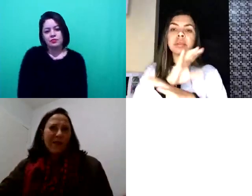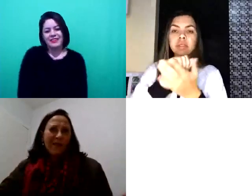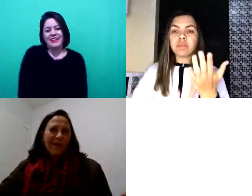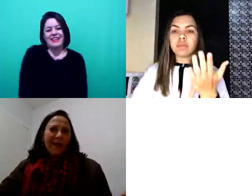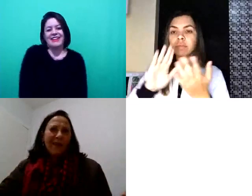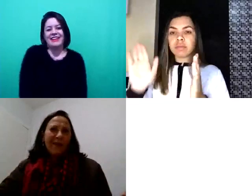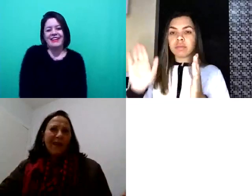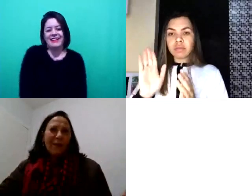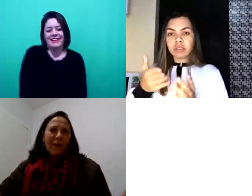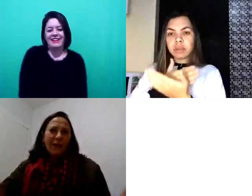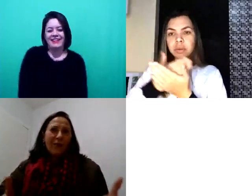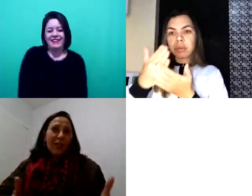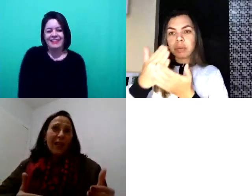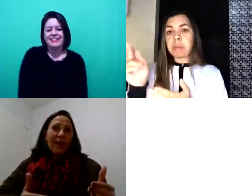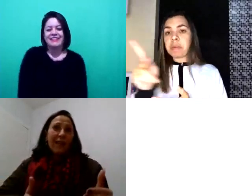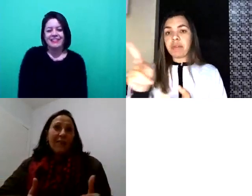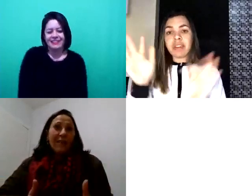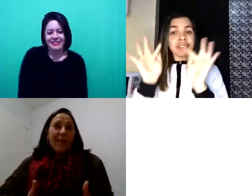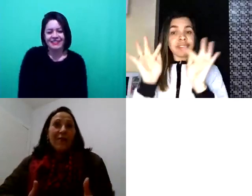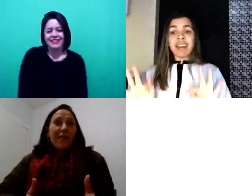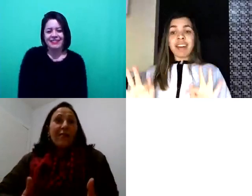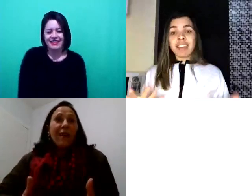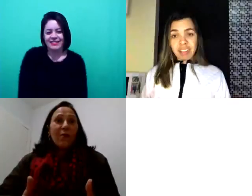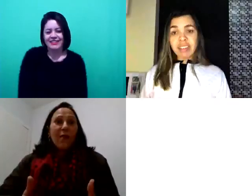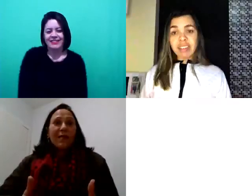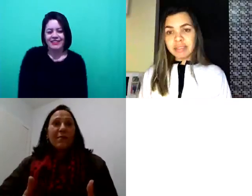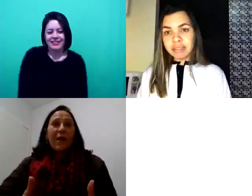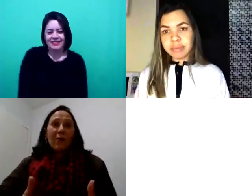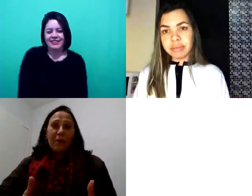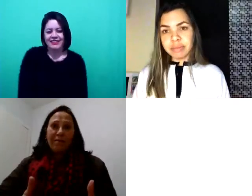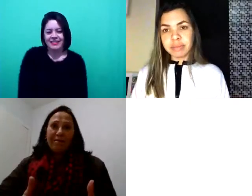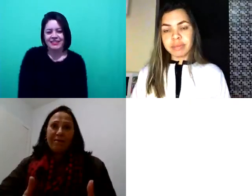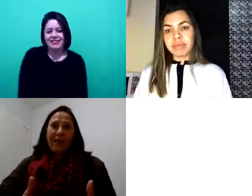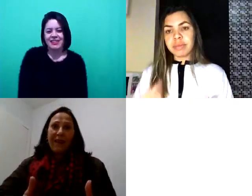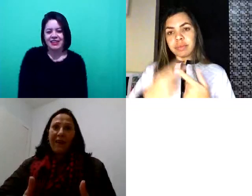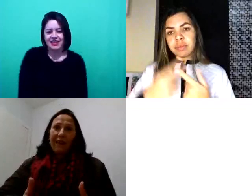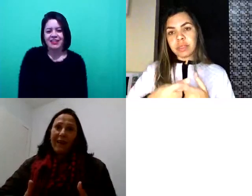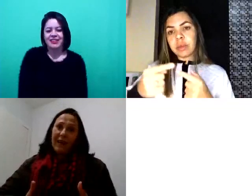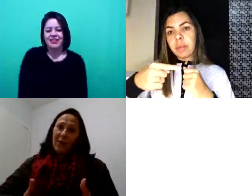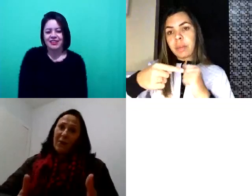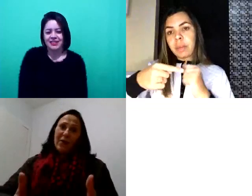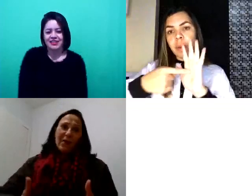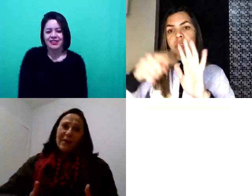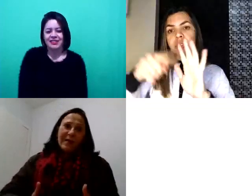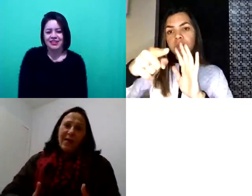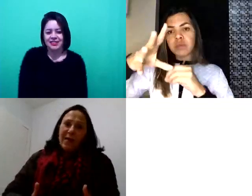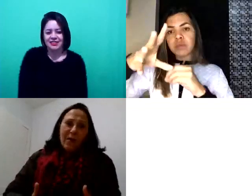isso, né? Porque você já, isso é sinal que você já tem um conhecimento, né? E o professor vai dizer assim: olha,